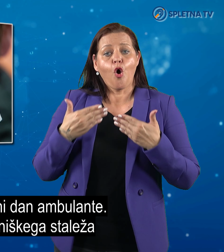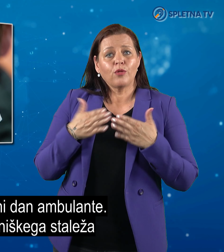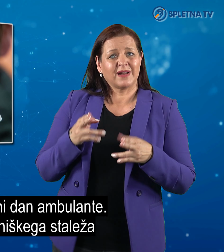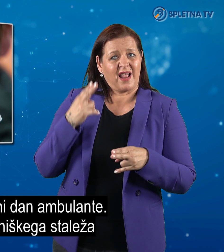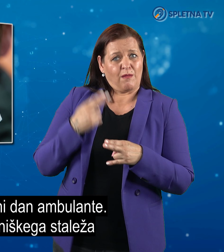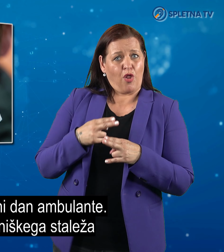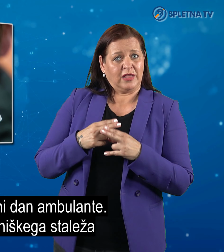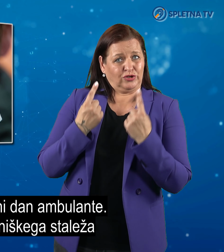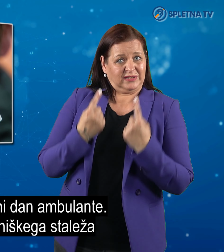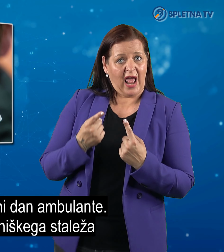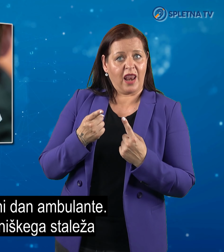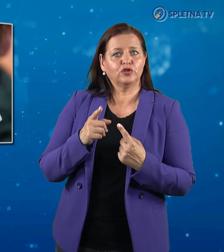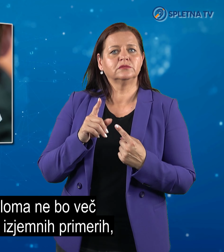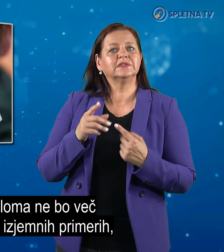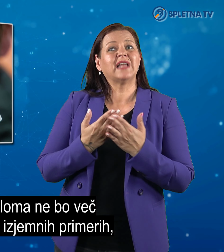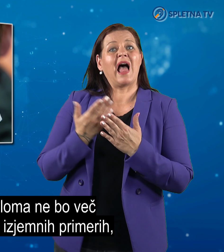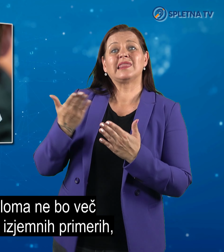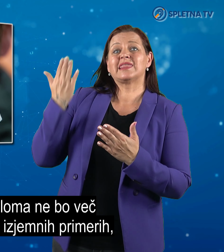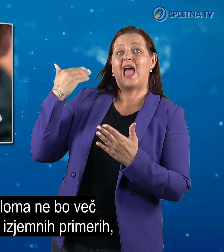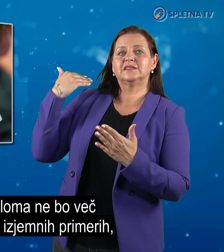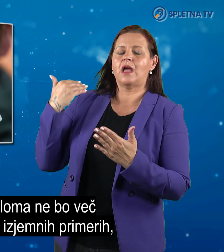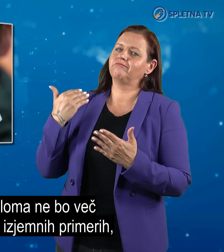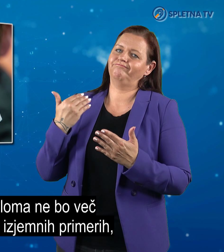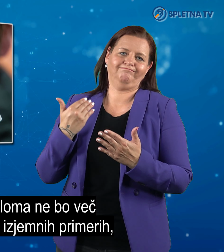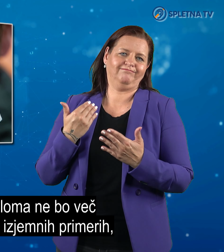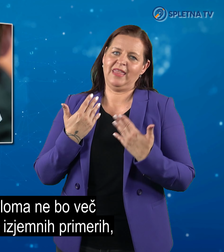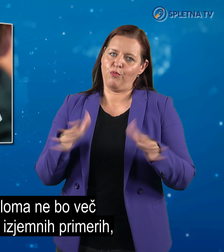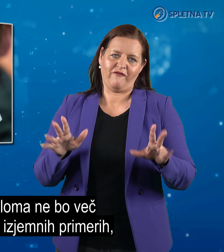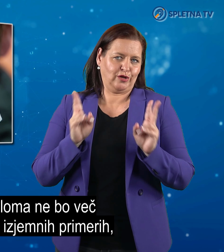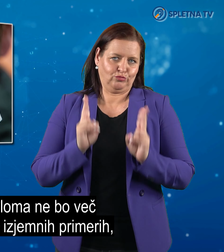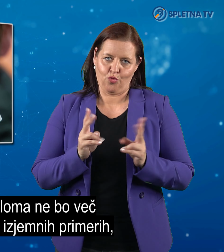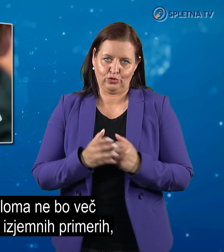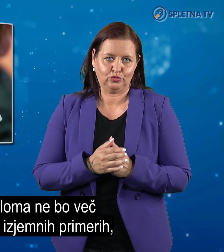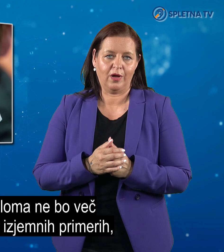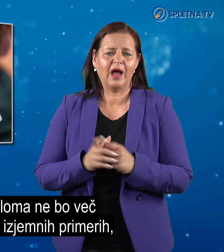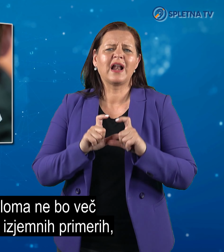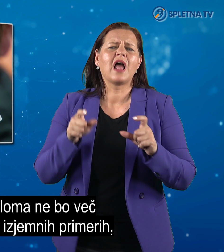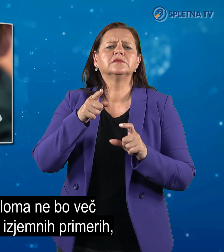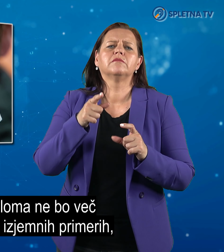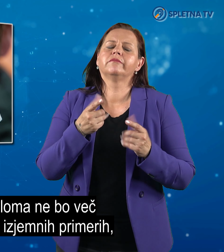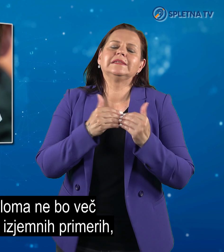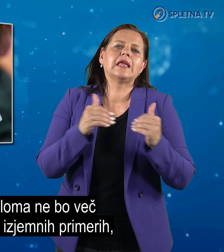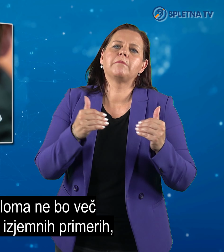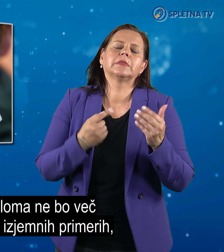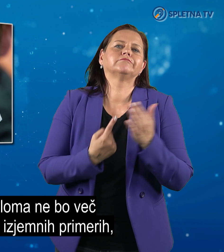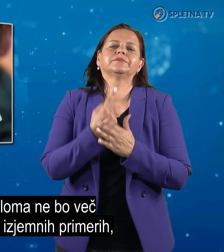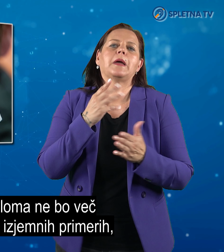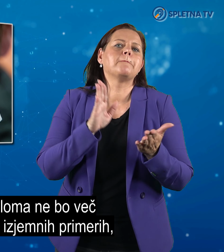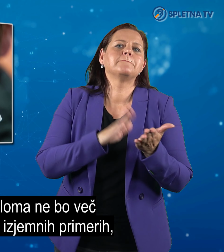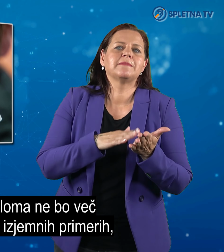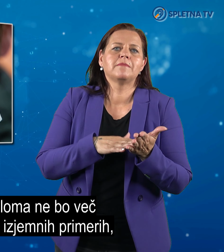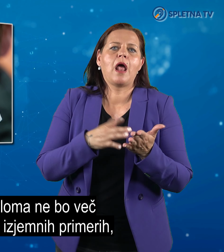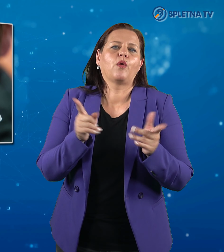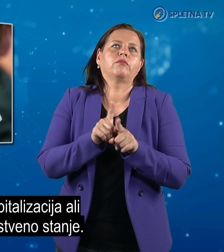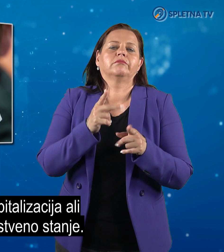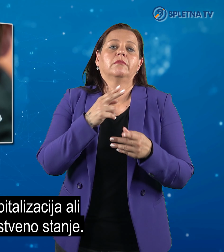Odpiranje bolniškega staleža za nazaj praviloma ne bo več mogoče, razen v izjemnih primerih, kot sta